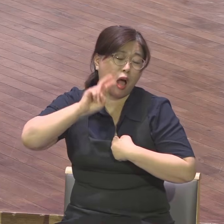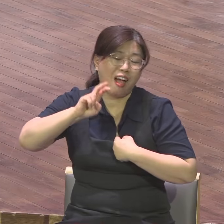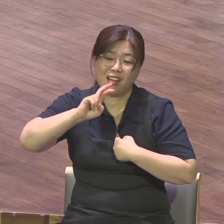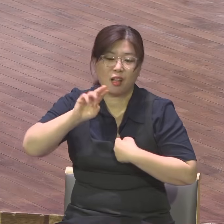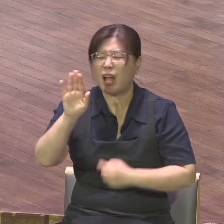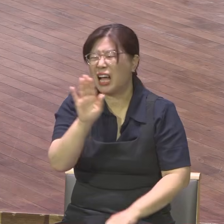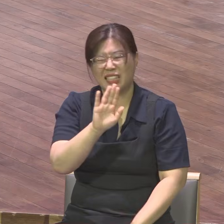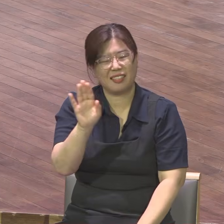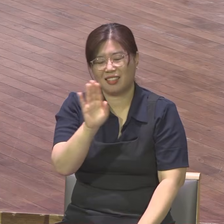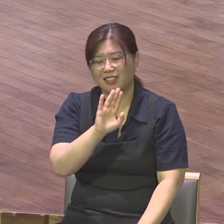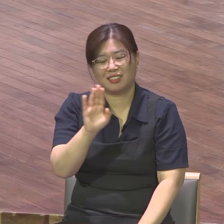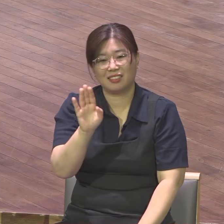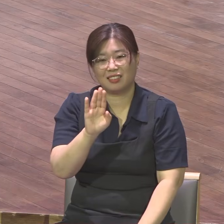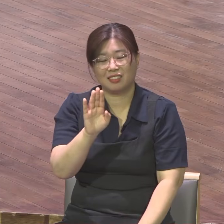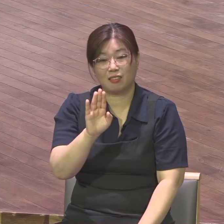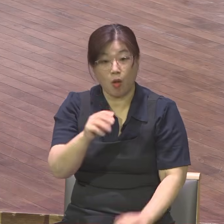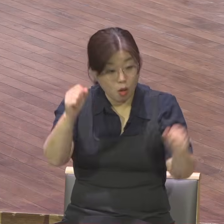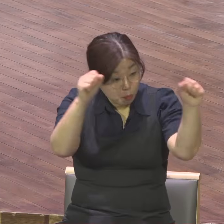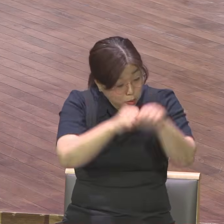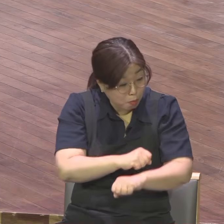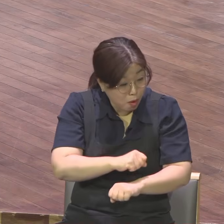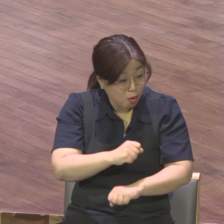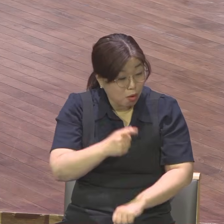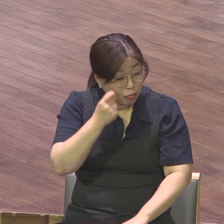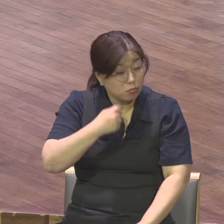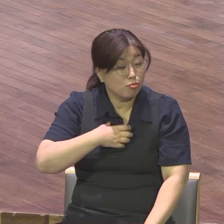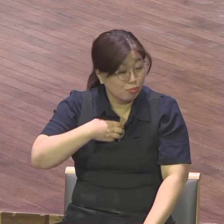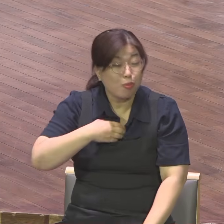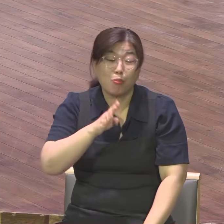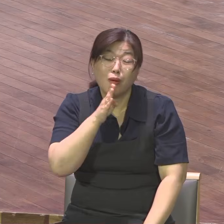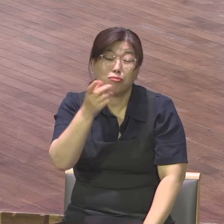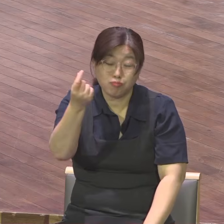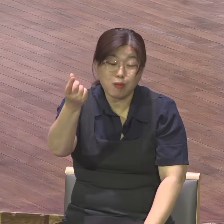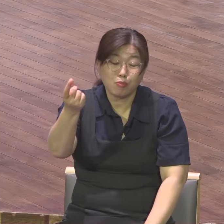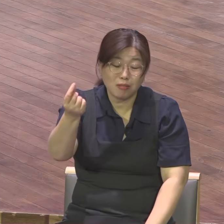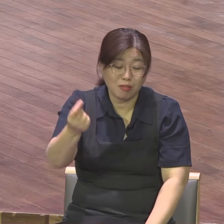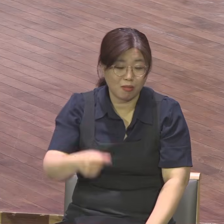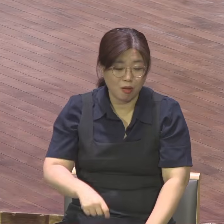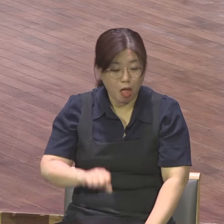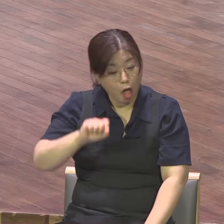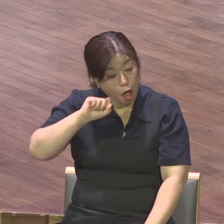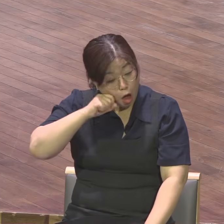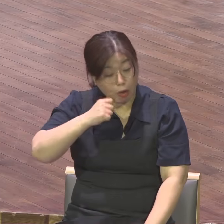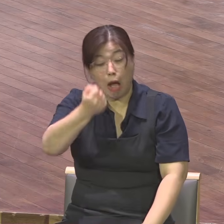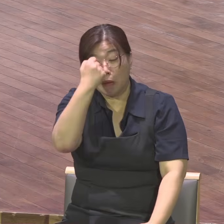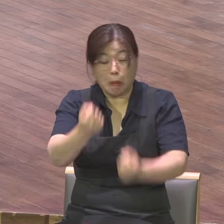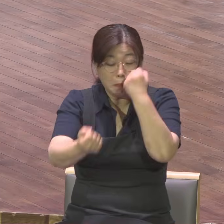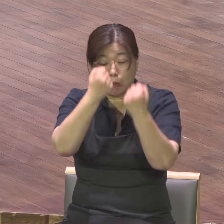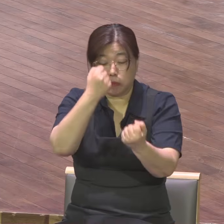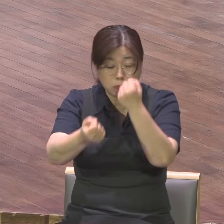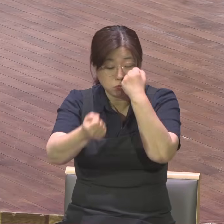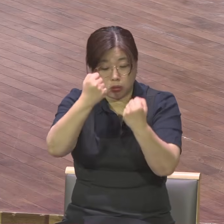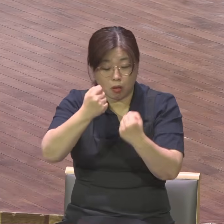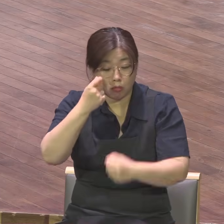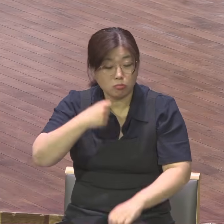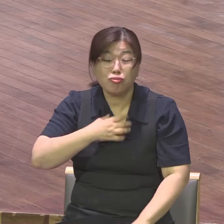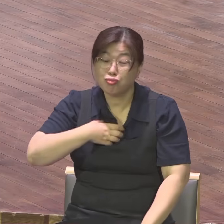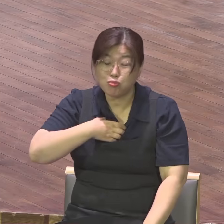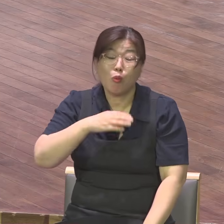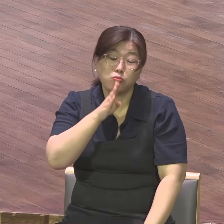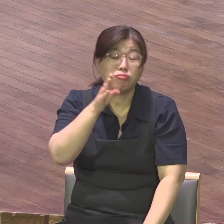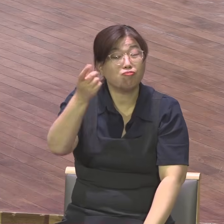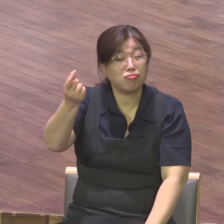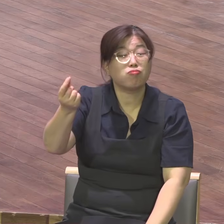멸망당했다고 슬픈 거 다 하는 거예요. 뭐 어려움 당하면 다 그렇게 슬퍼하면 그런